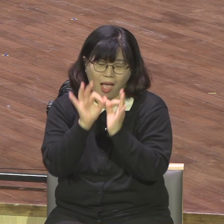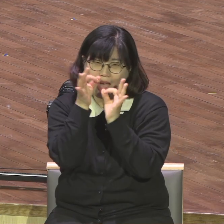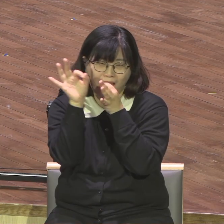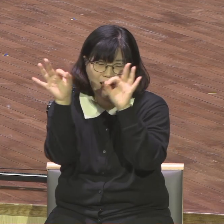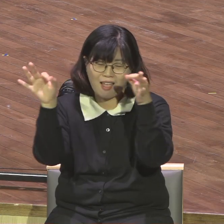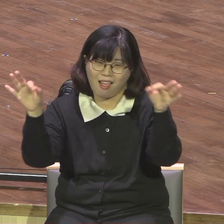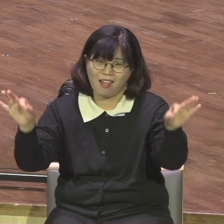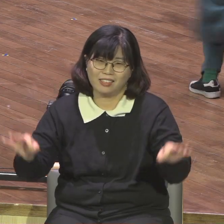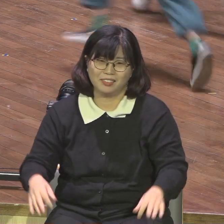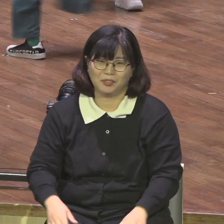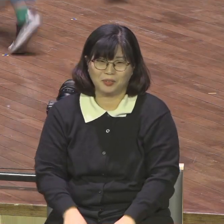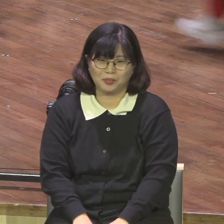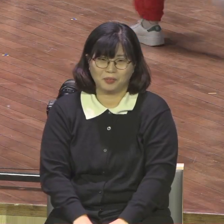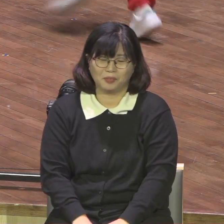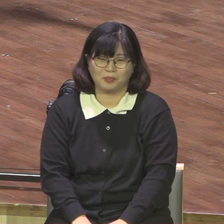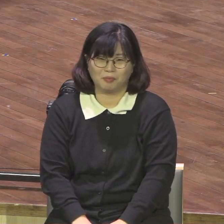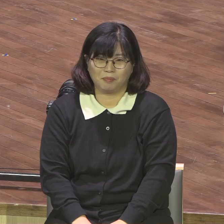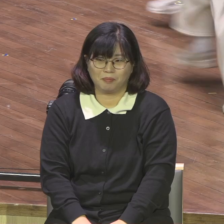아이고 힘들다.